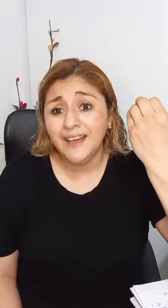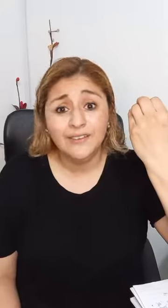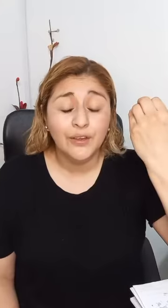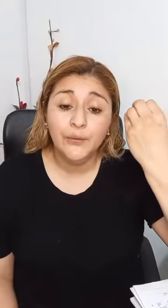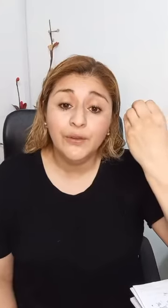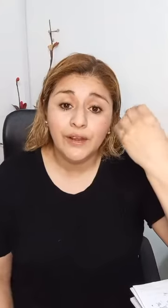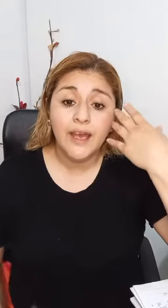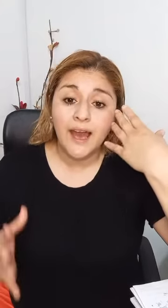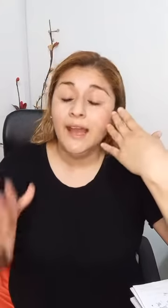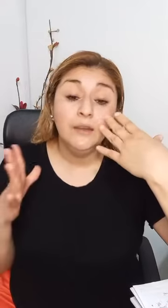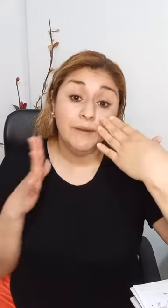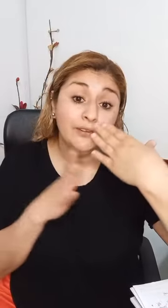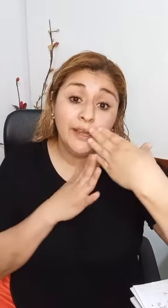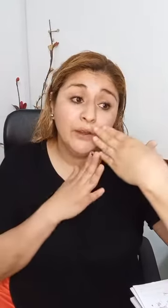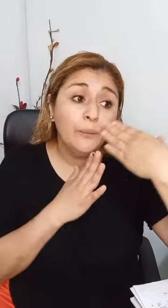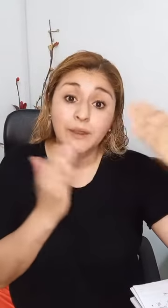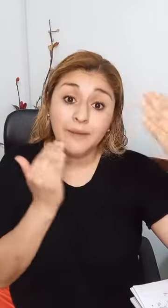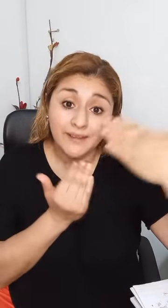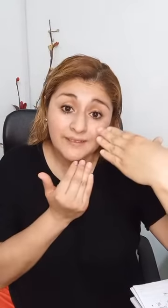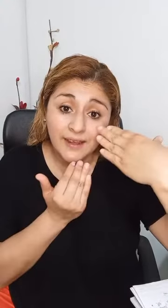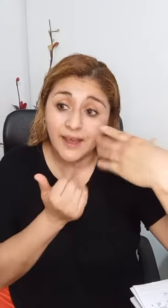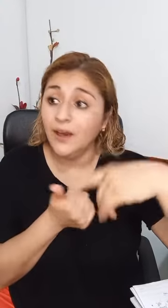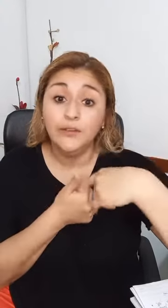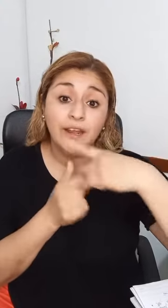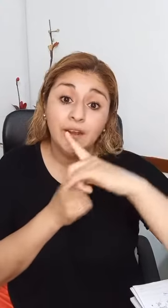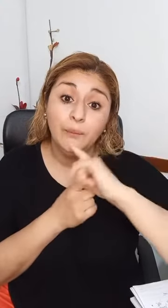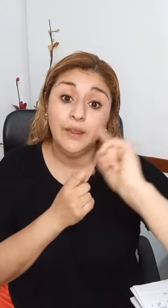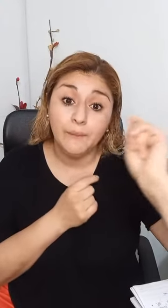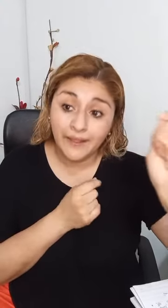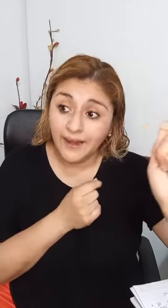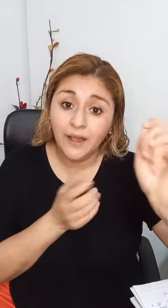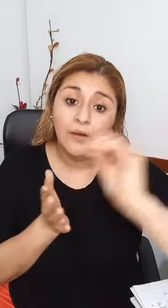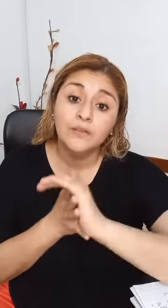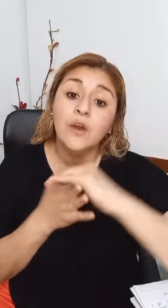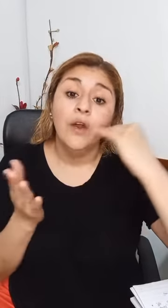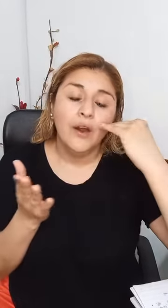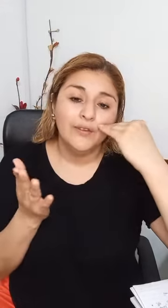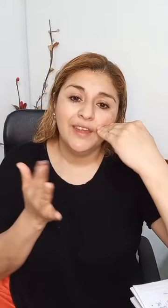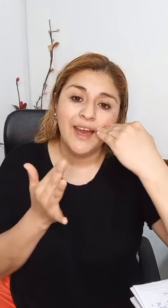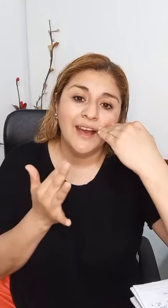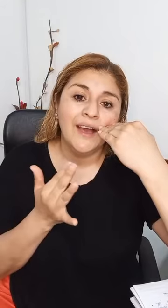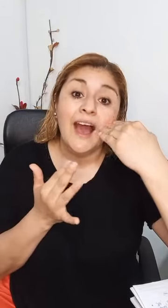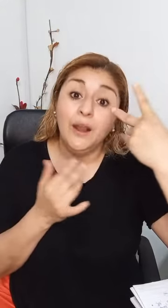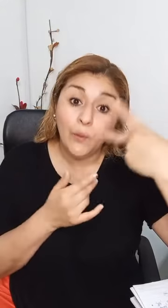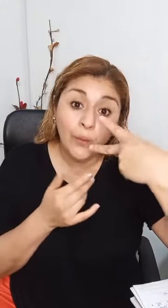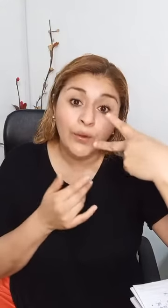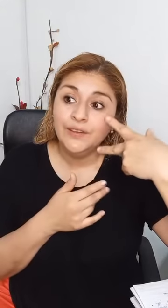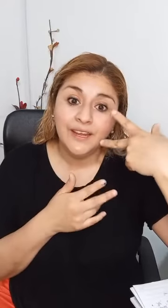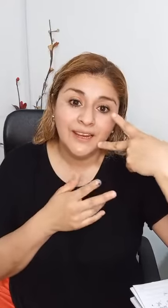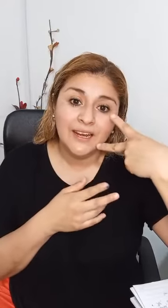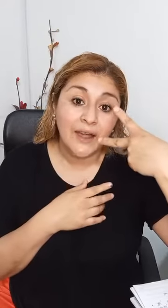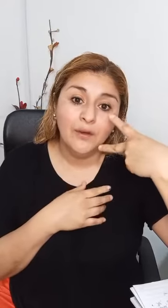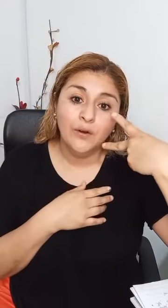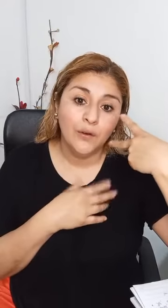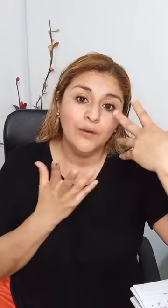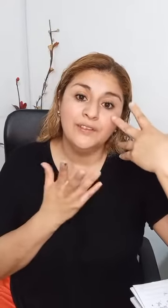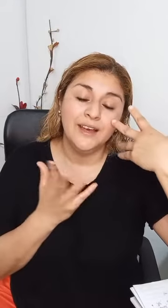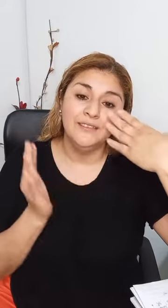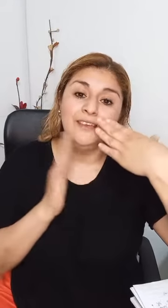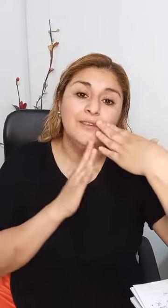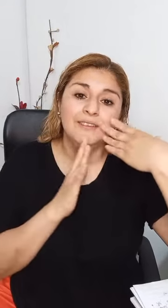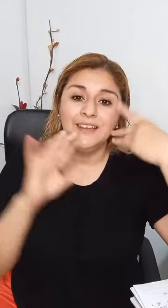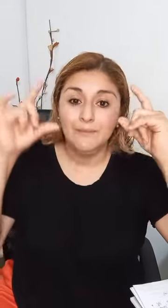significa esto, que hay personas que no pueden ver de cerca, otras que no pueden ver de lejos. O sea, algunos tienen las dos